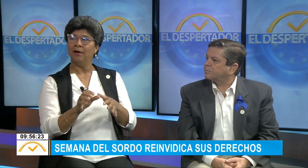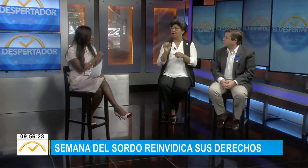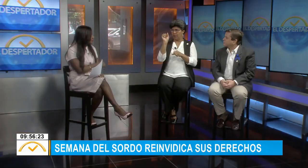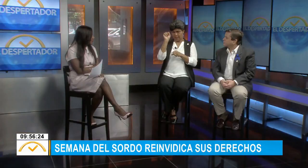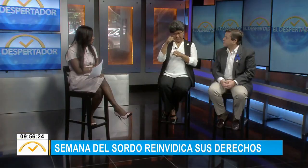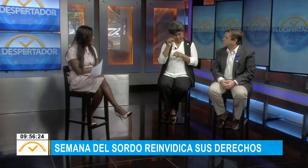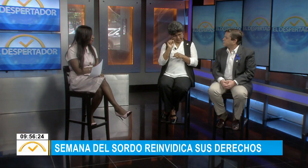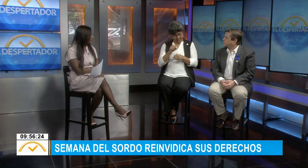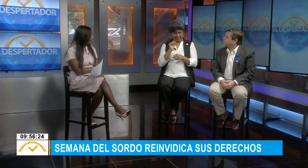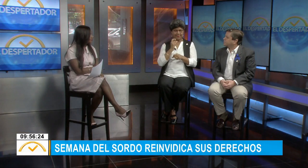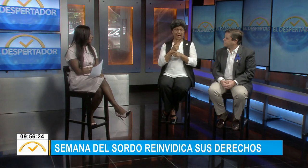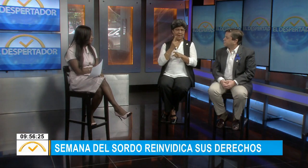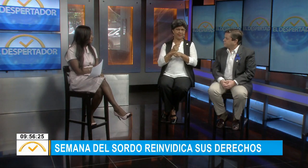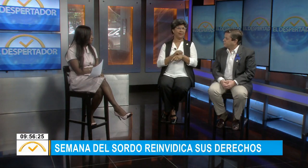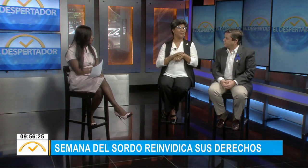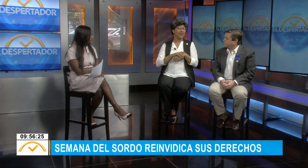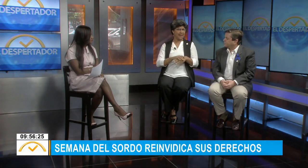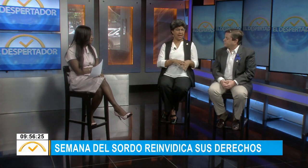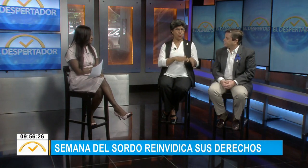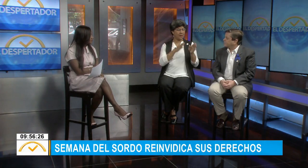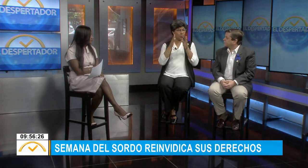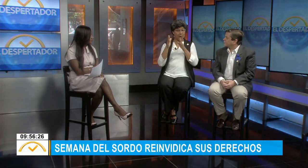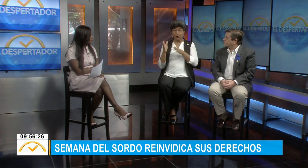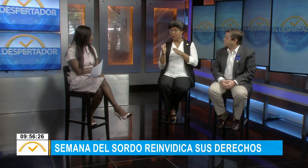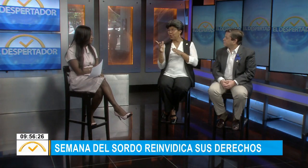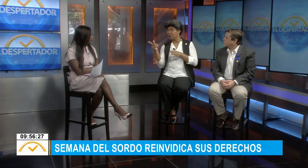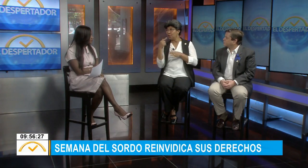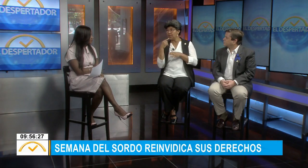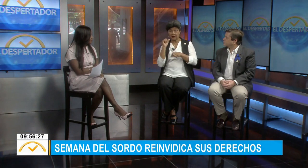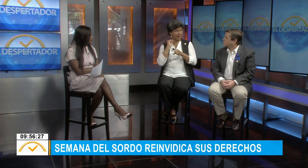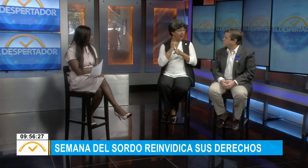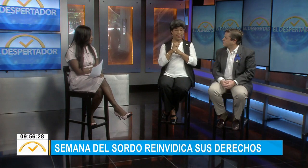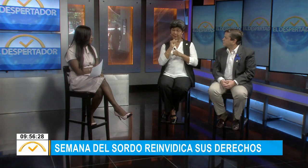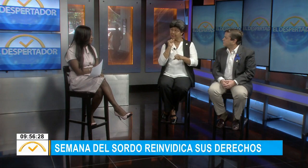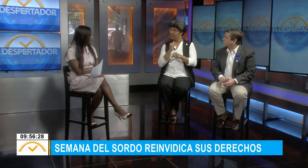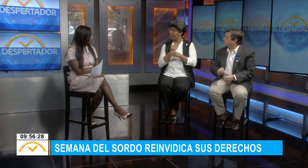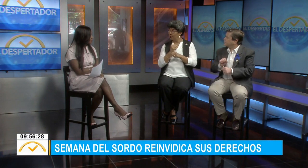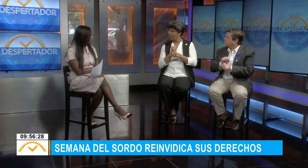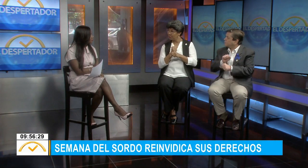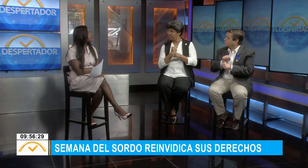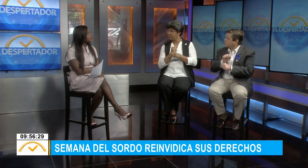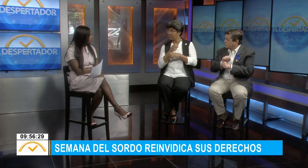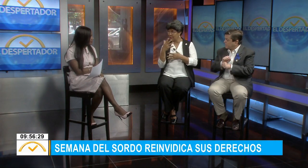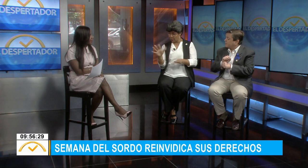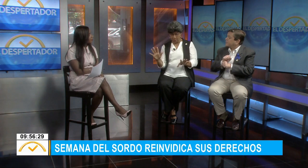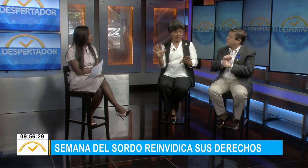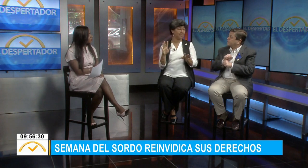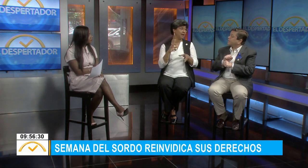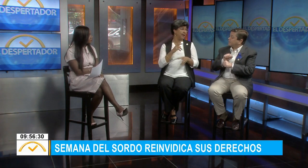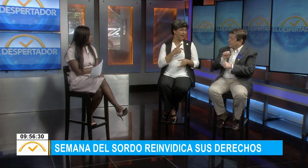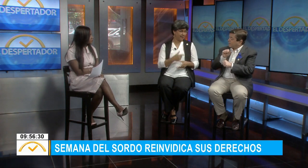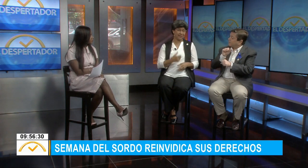sentido de la vista. Exactamente. En cuanto a lo otro que tú dices de trabajo. Ya lo dijiste, es